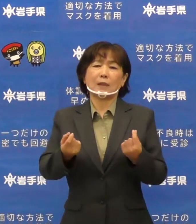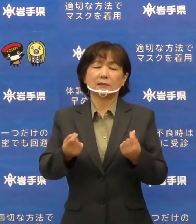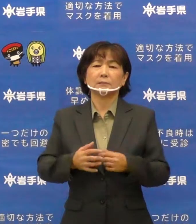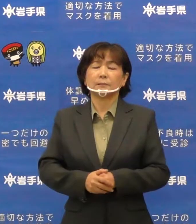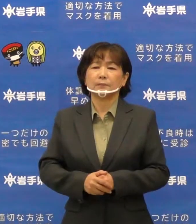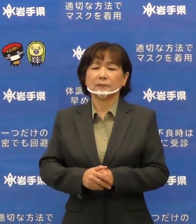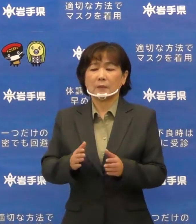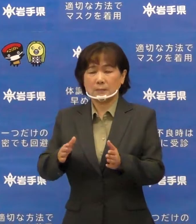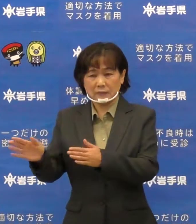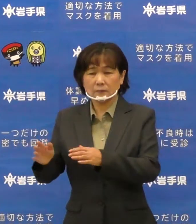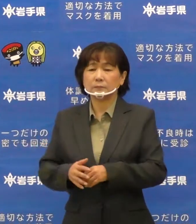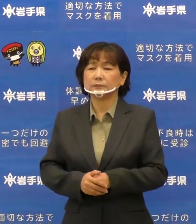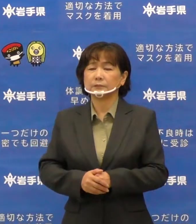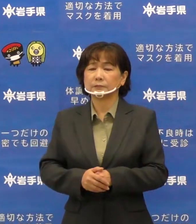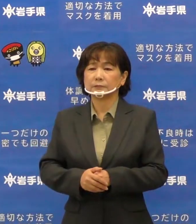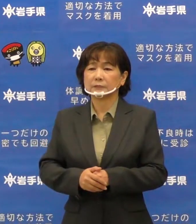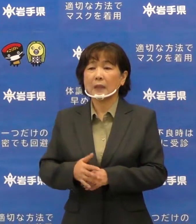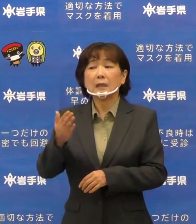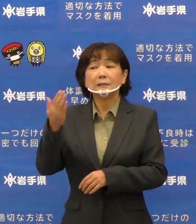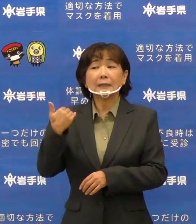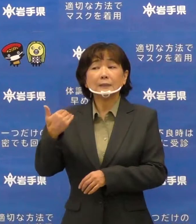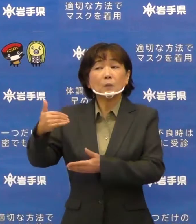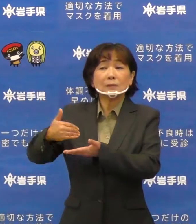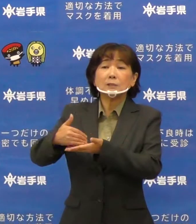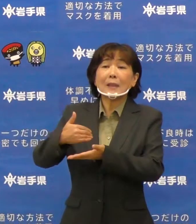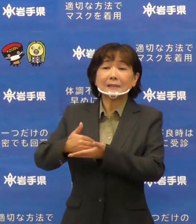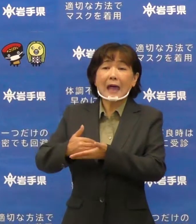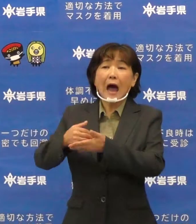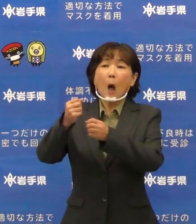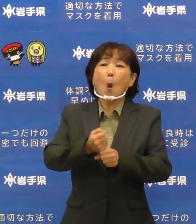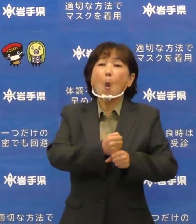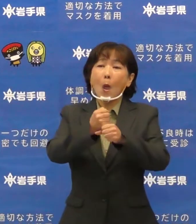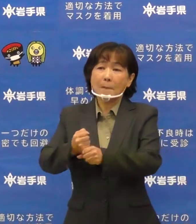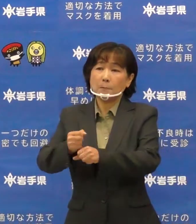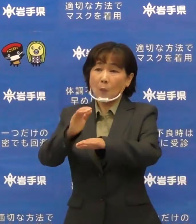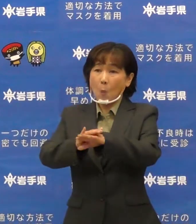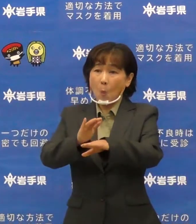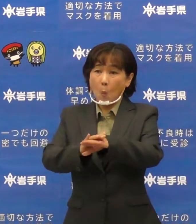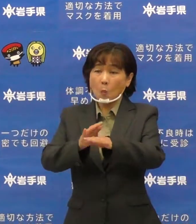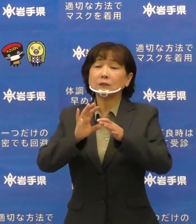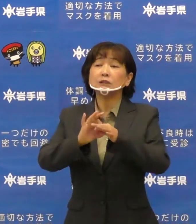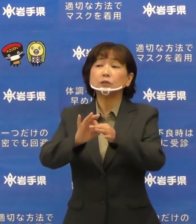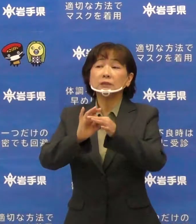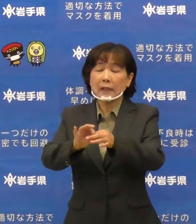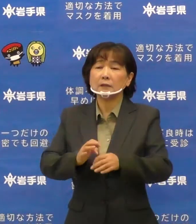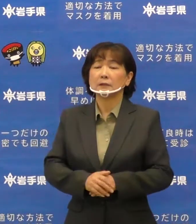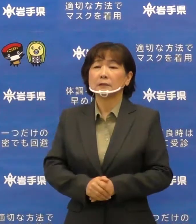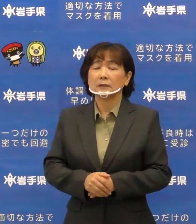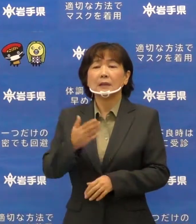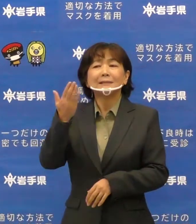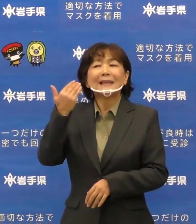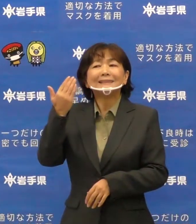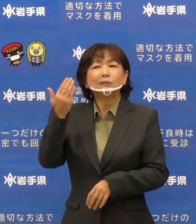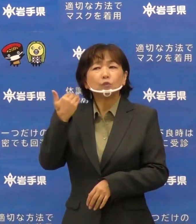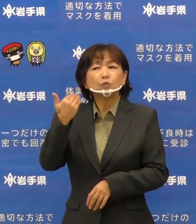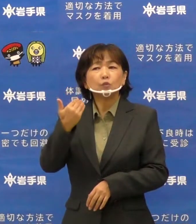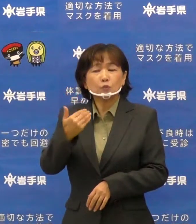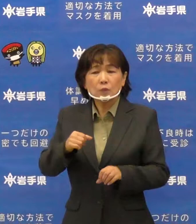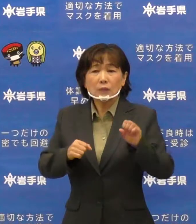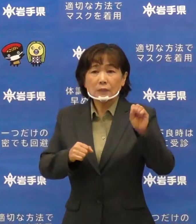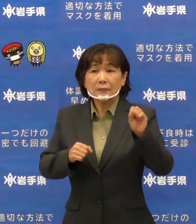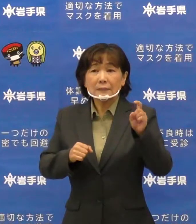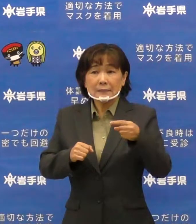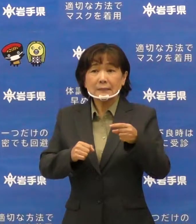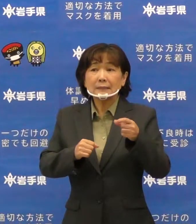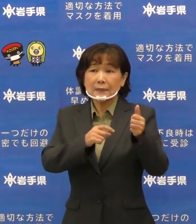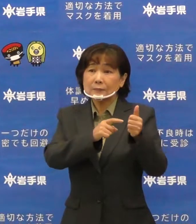話しありましたその応援についてなんですけど、市民性の関係について、先日佐野さんがですね、あの知事が街頭を自分の街